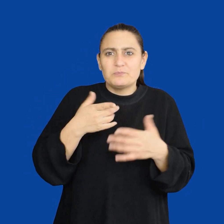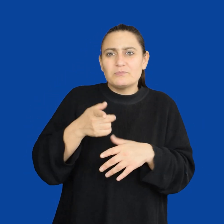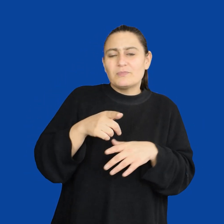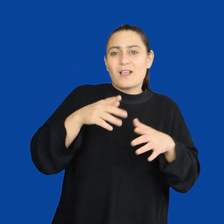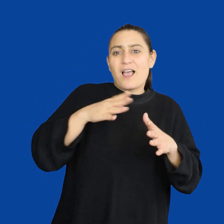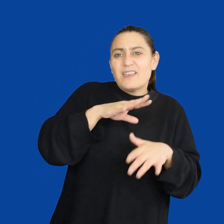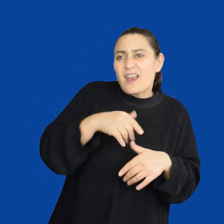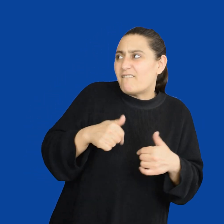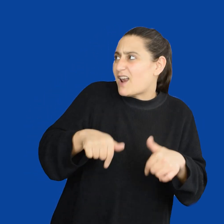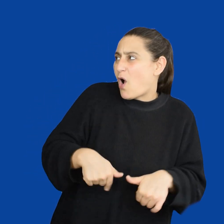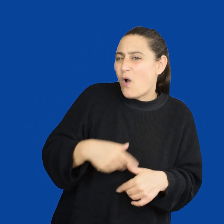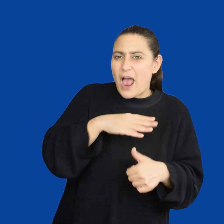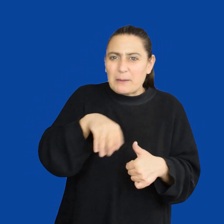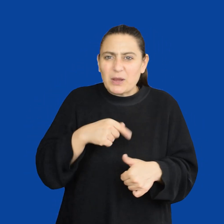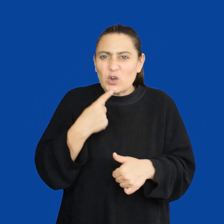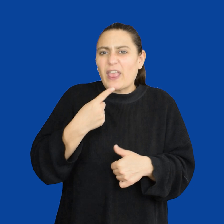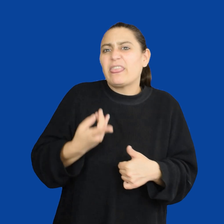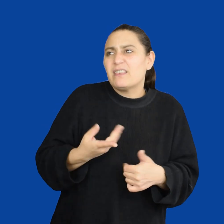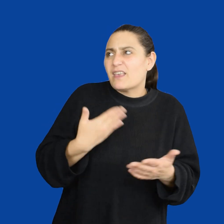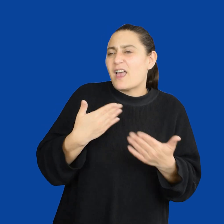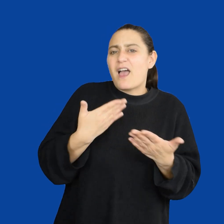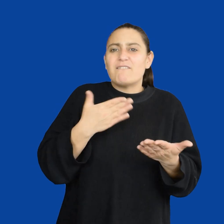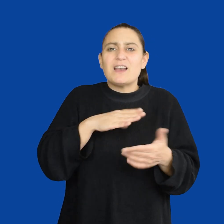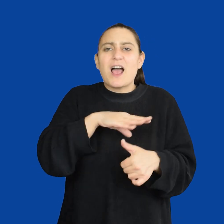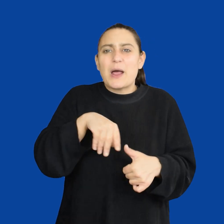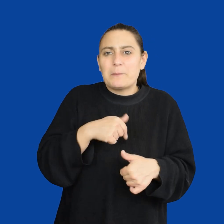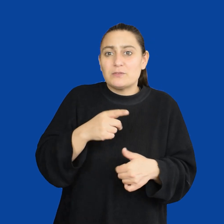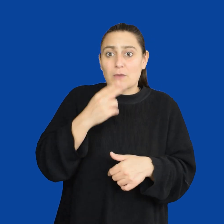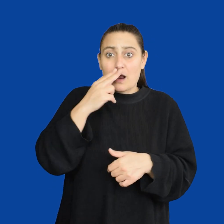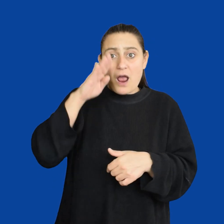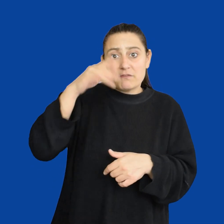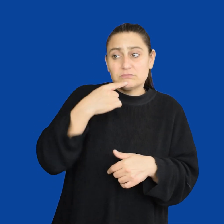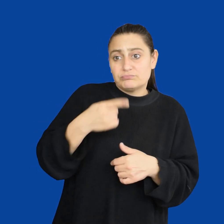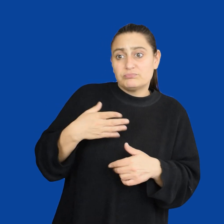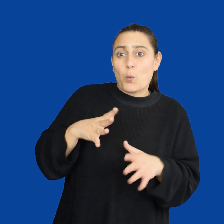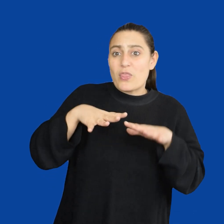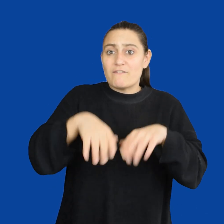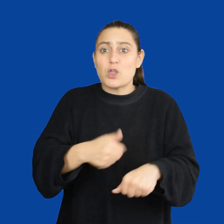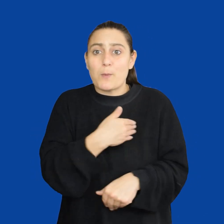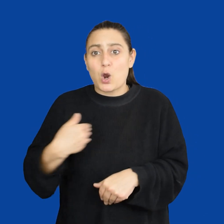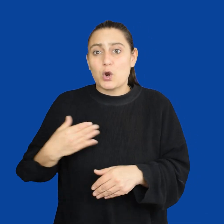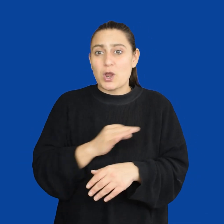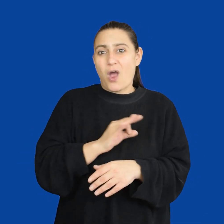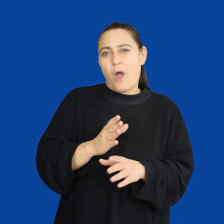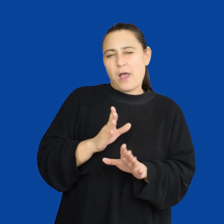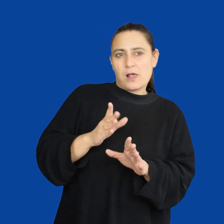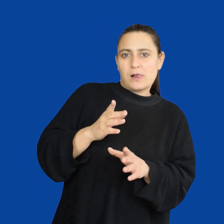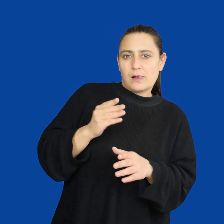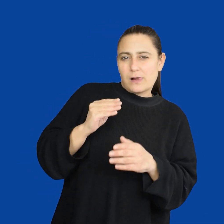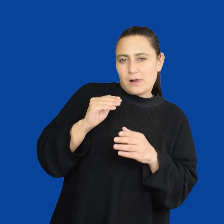sea explícito como, ¿quién habla hoy de los armenios?, pronunciado por Adolf Hitler tras la invasión a Polonia,